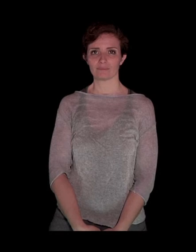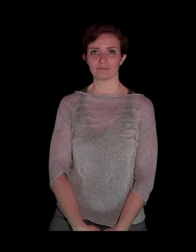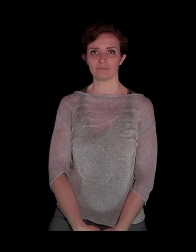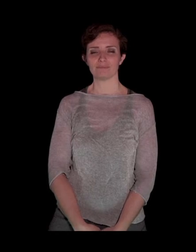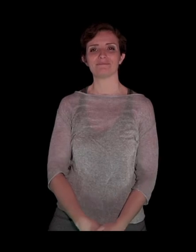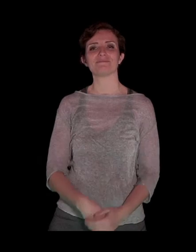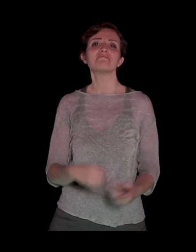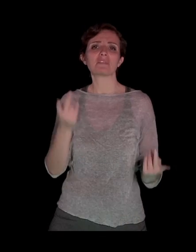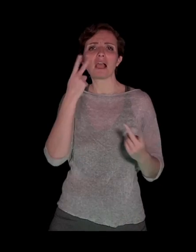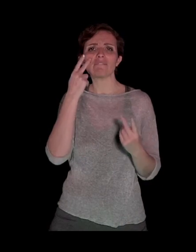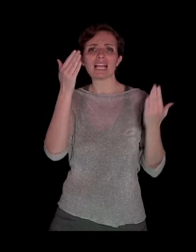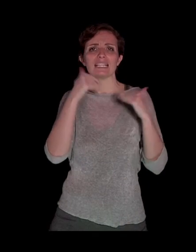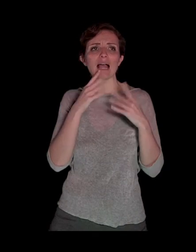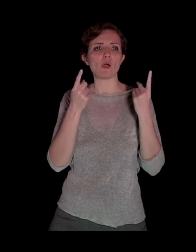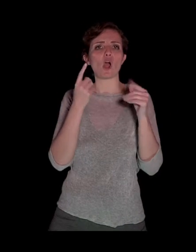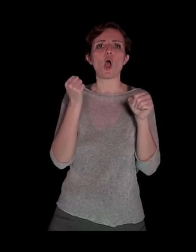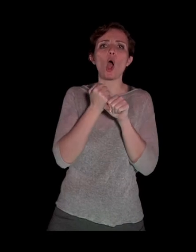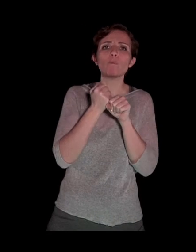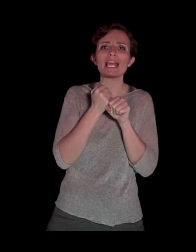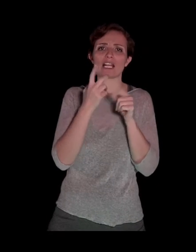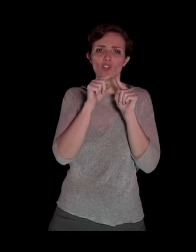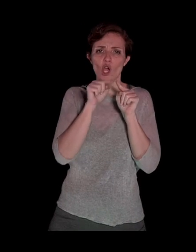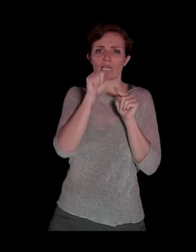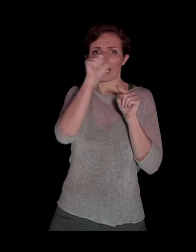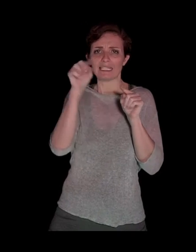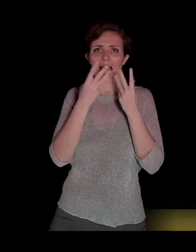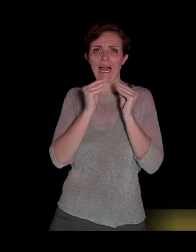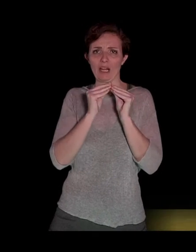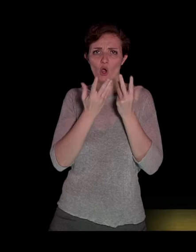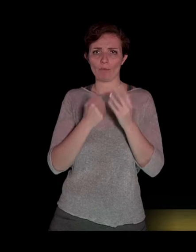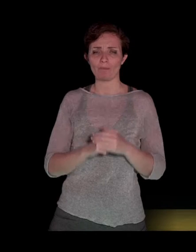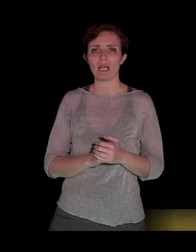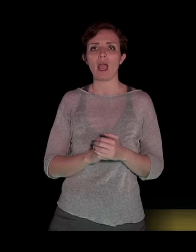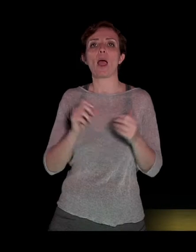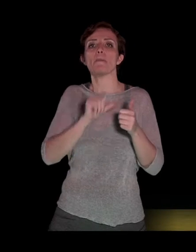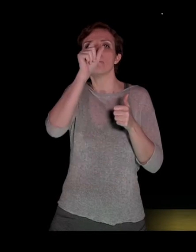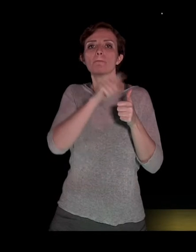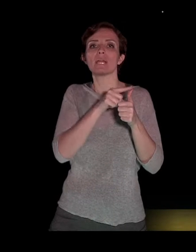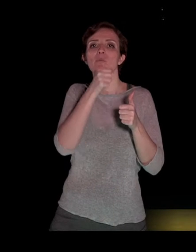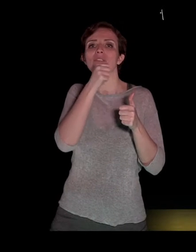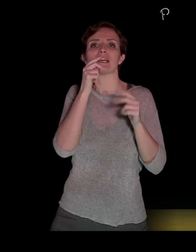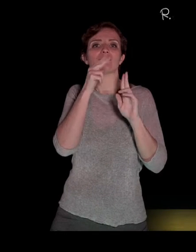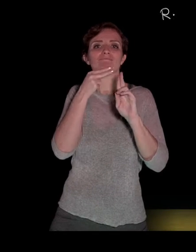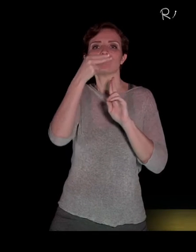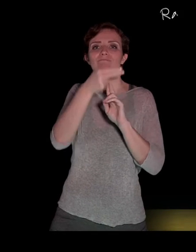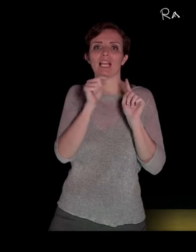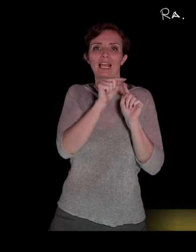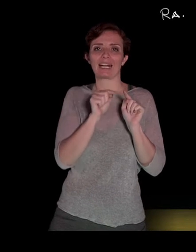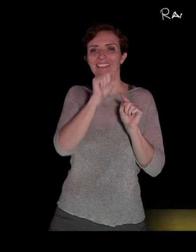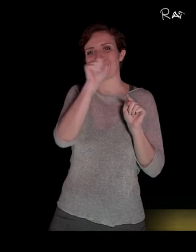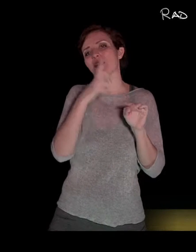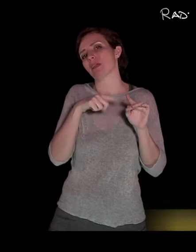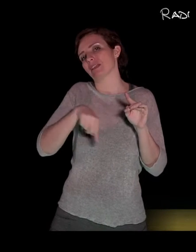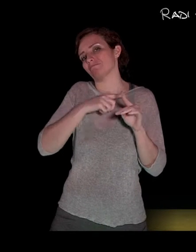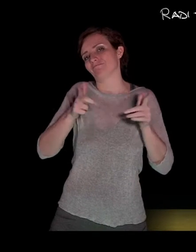vediamo adesso qualche operazione fondamentale che si svolge con i radicali prima di tutto andiamo a definire i radicali per semplicità